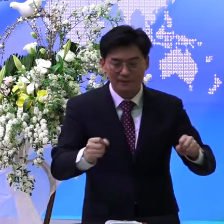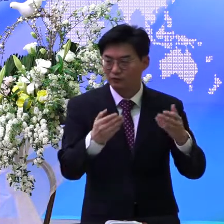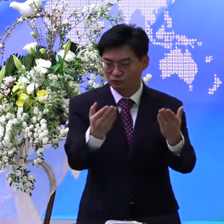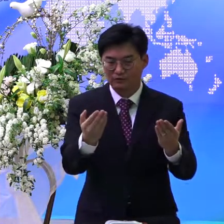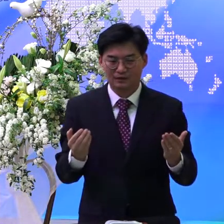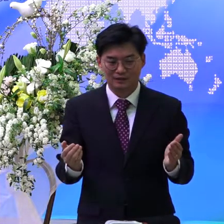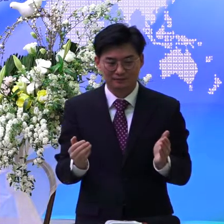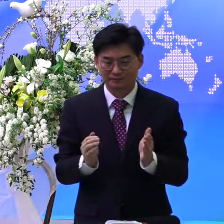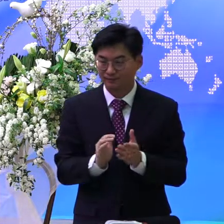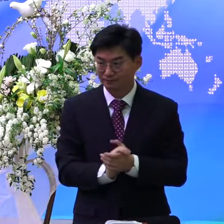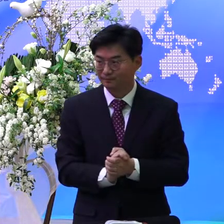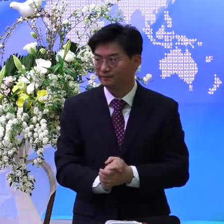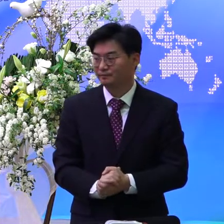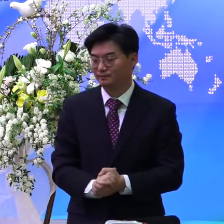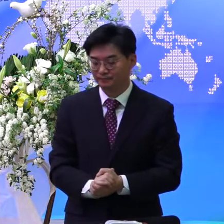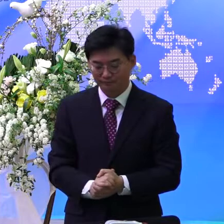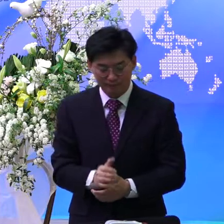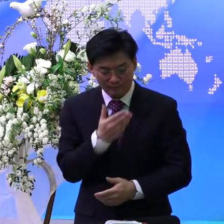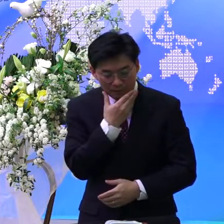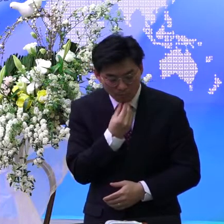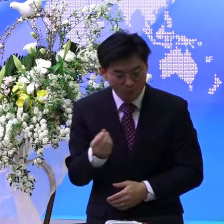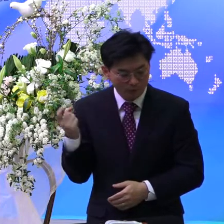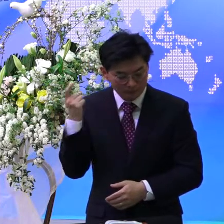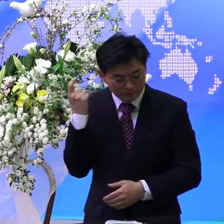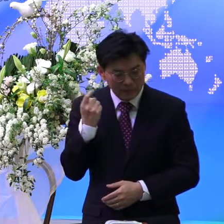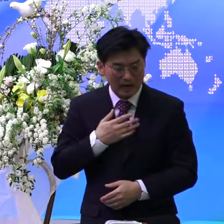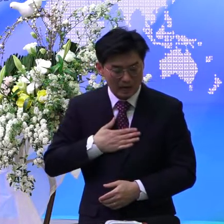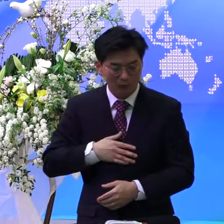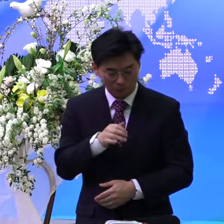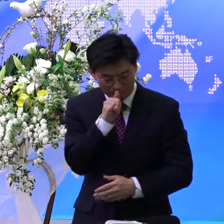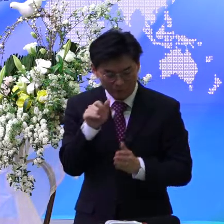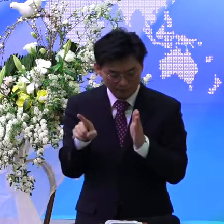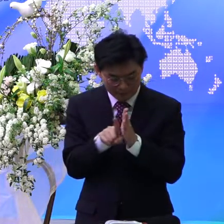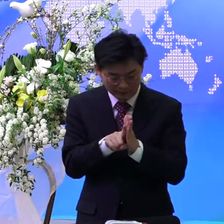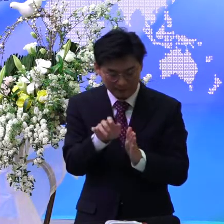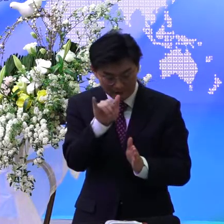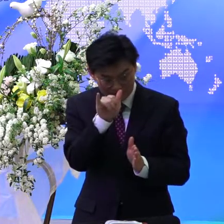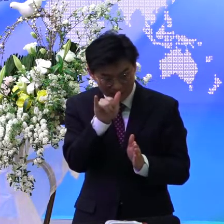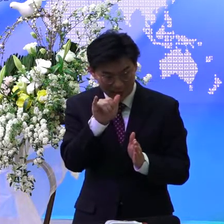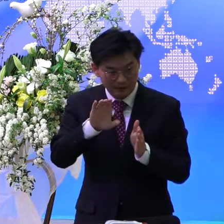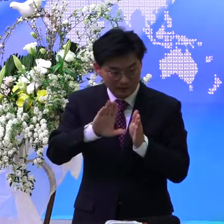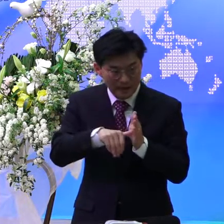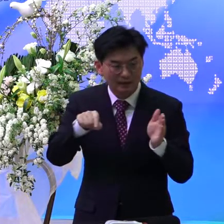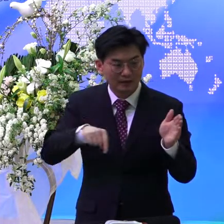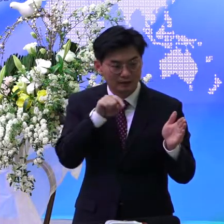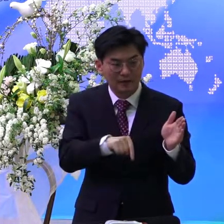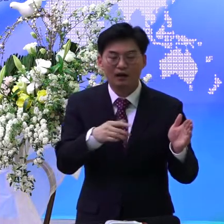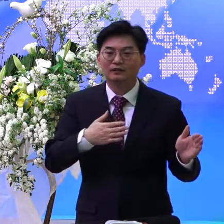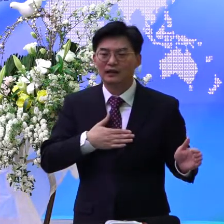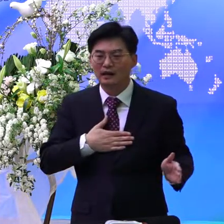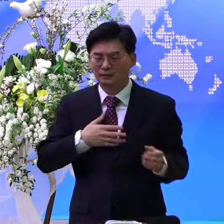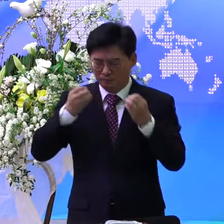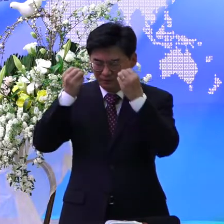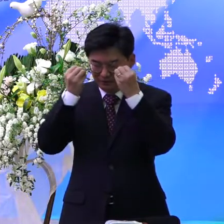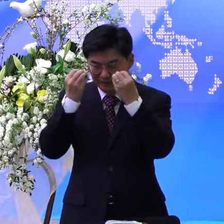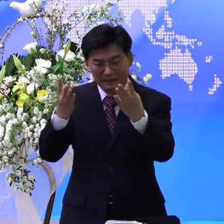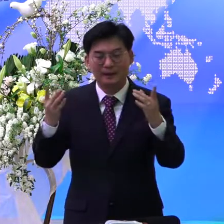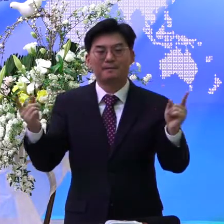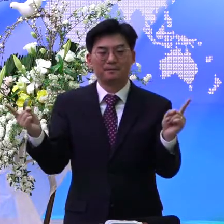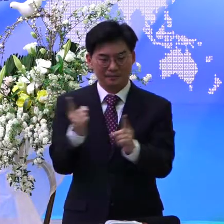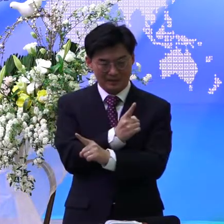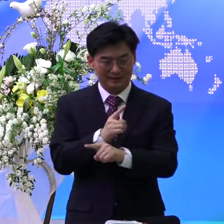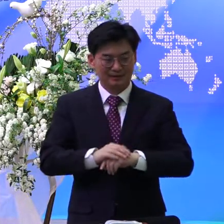아멘. 복음 안에서 완전하게 새롭게 변화됐다, 새롭게